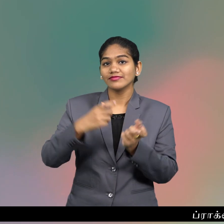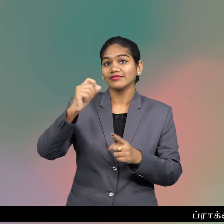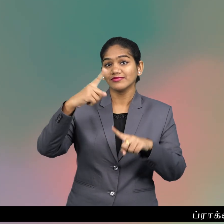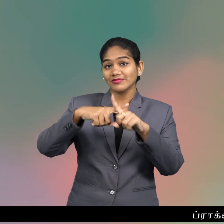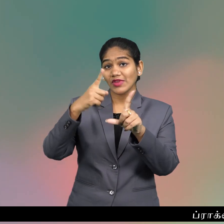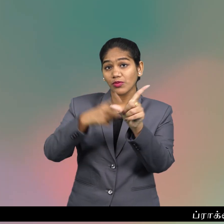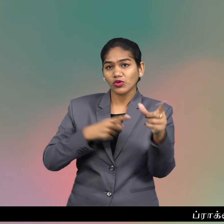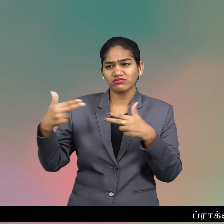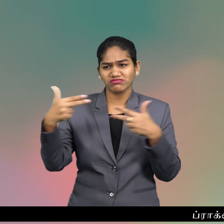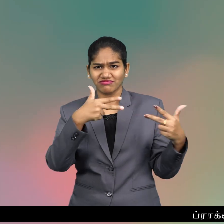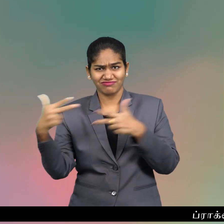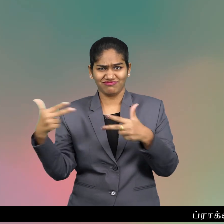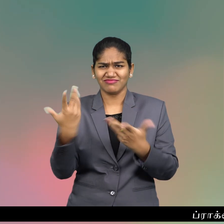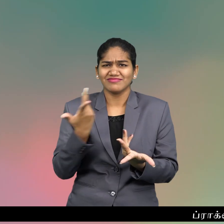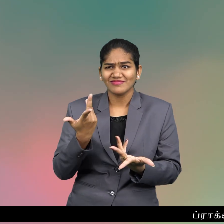பிராக்சி போர்,